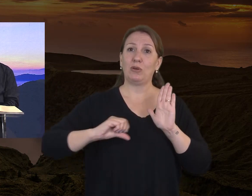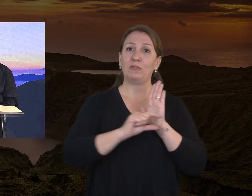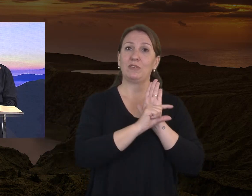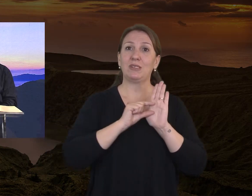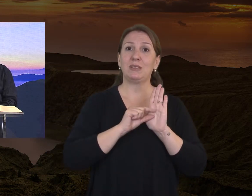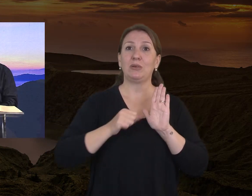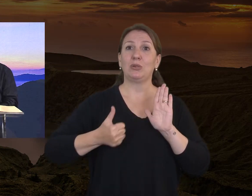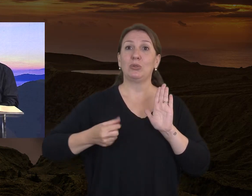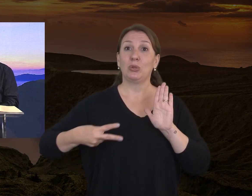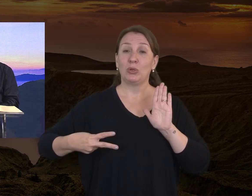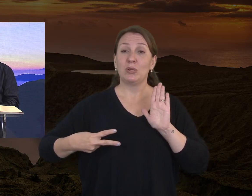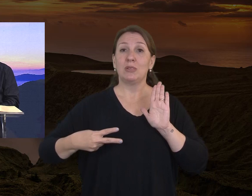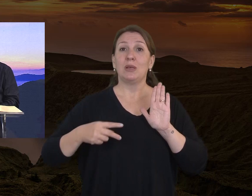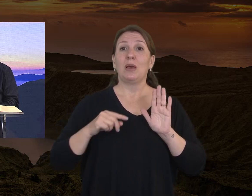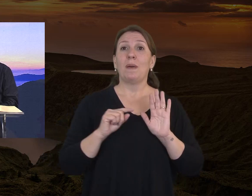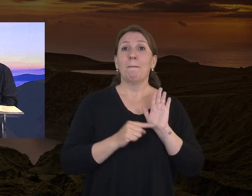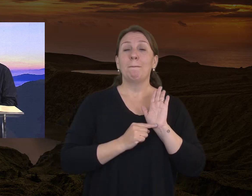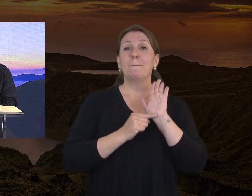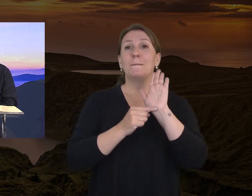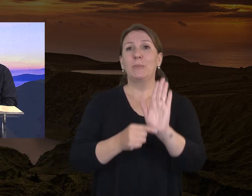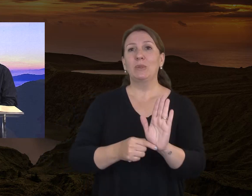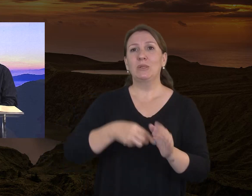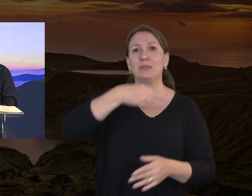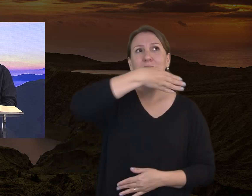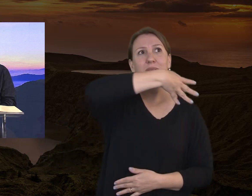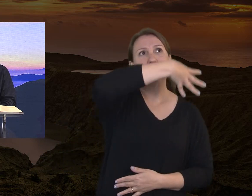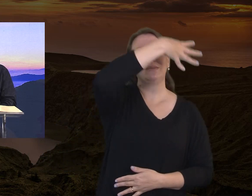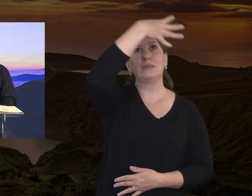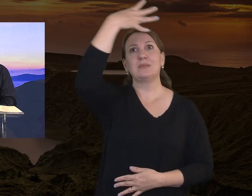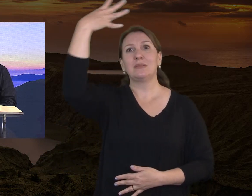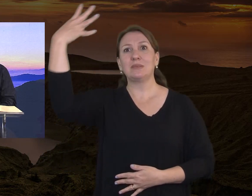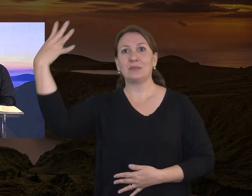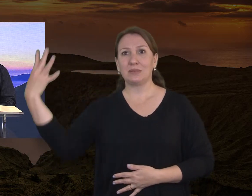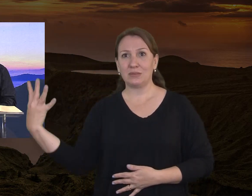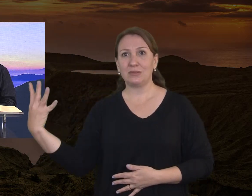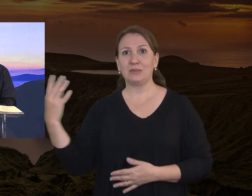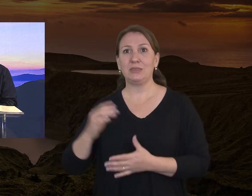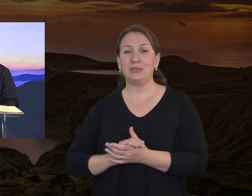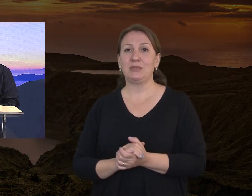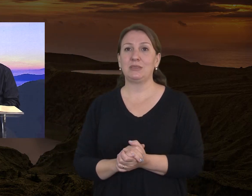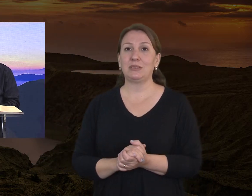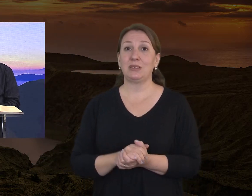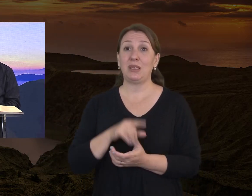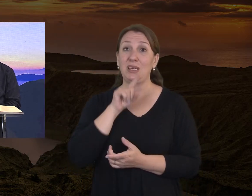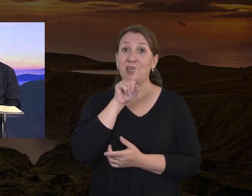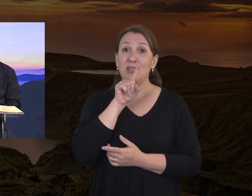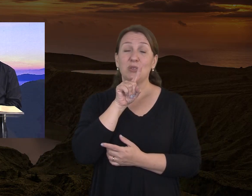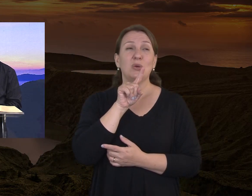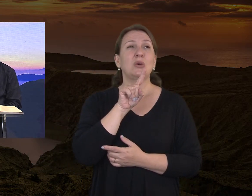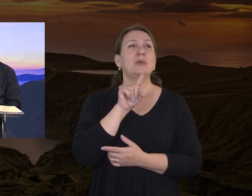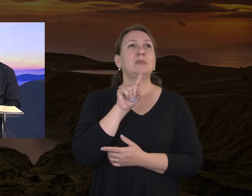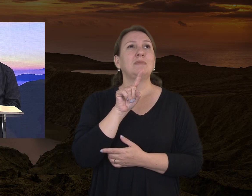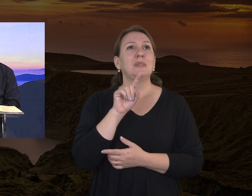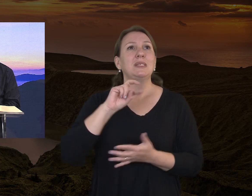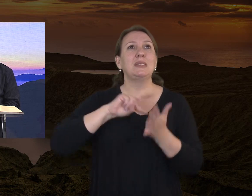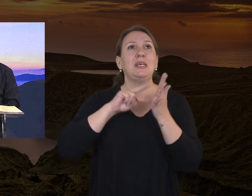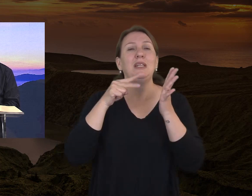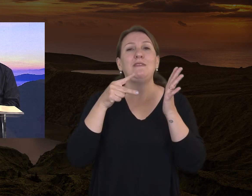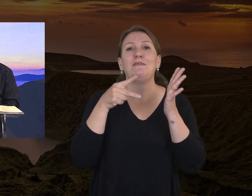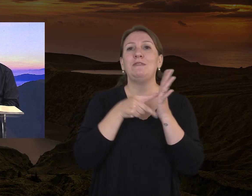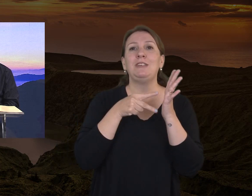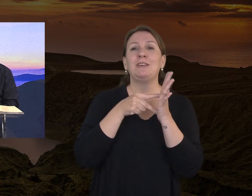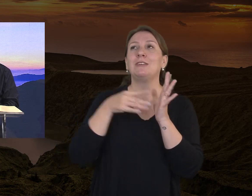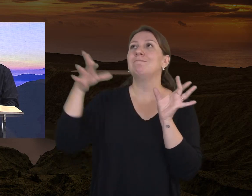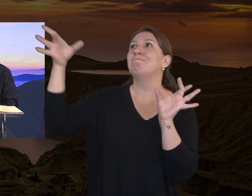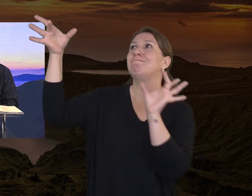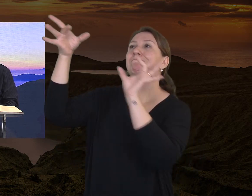é o arco-íris, né, foi feita não só com o homem, mas também com os animais. Disse Deus versículo 12,